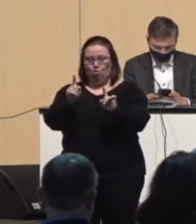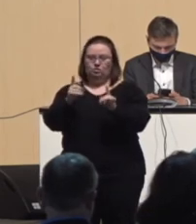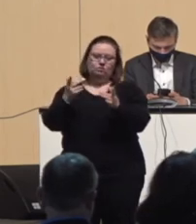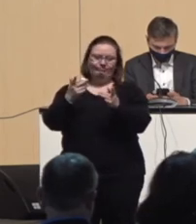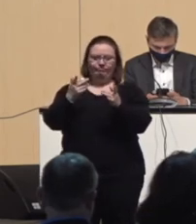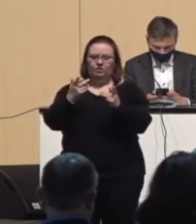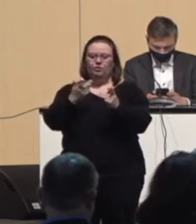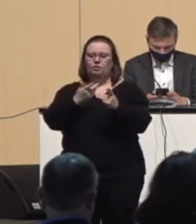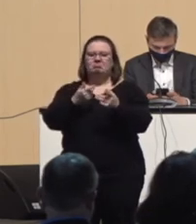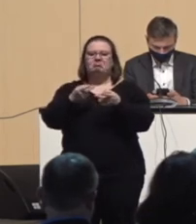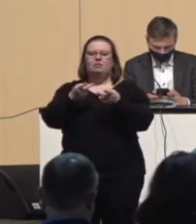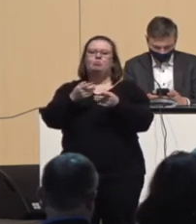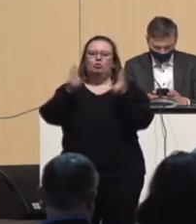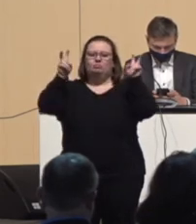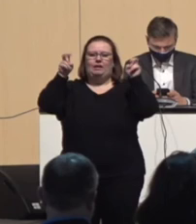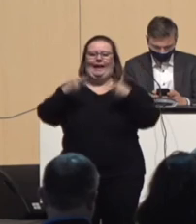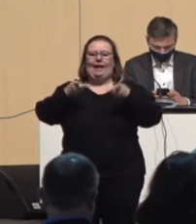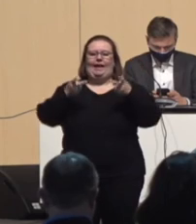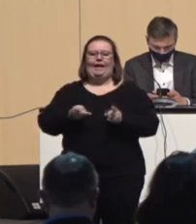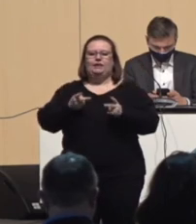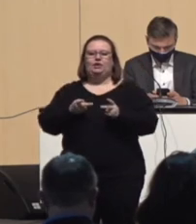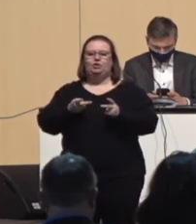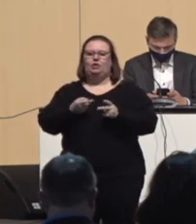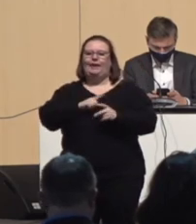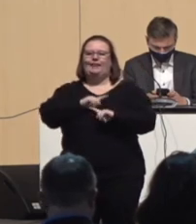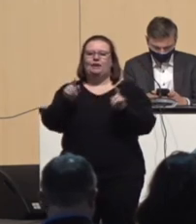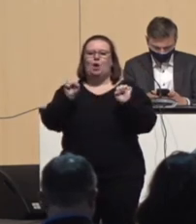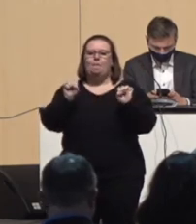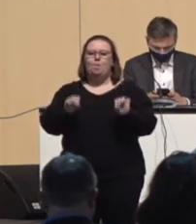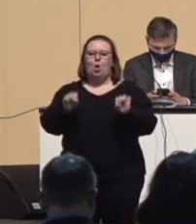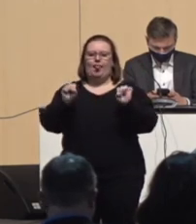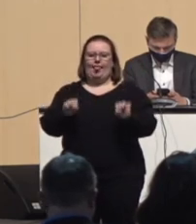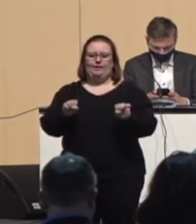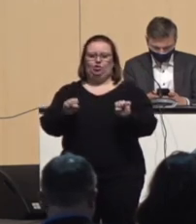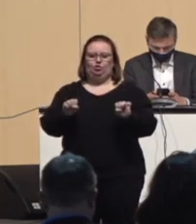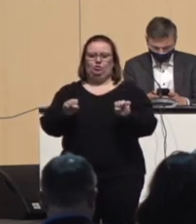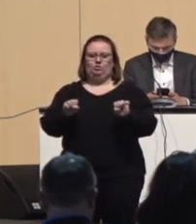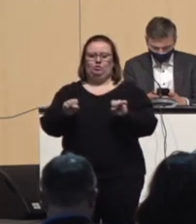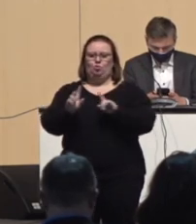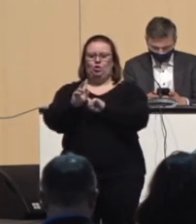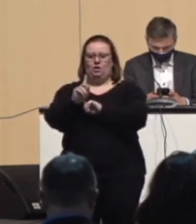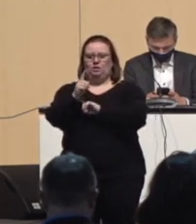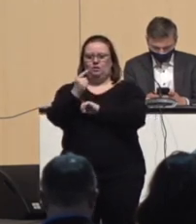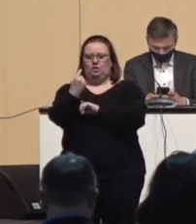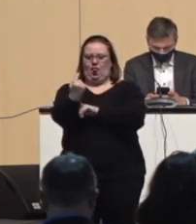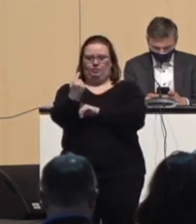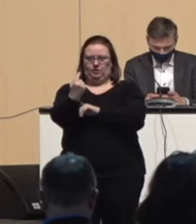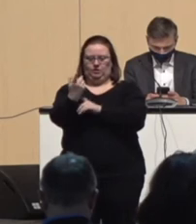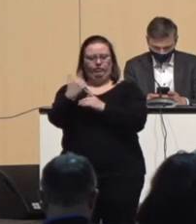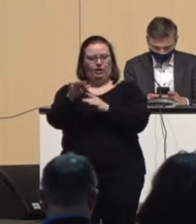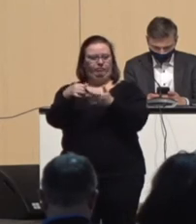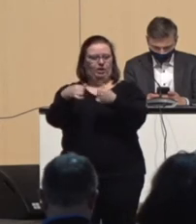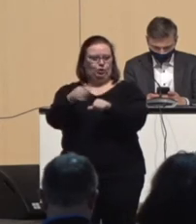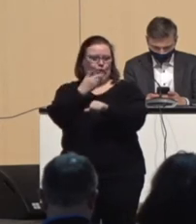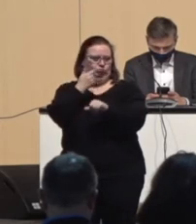rechtlichen Unmöglichkeit und das befreit den Konzessionär von seinen Pflichten.